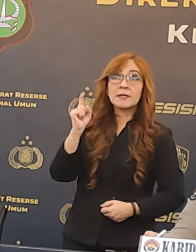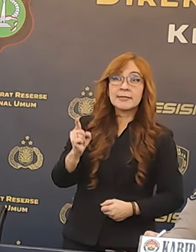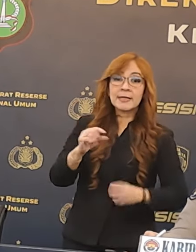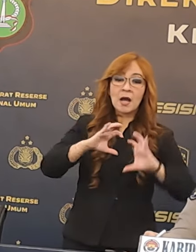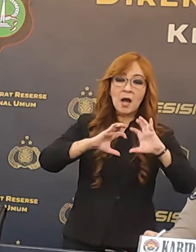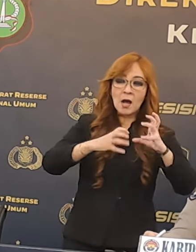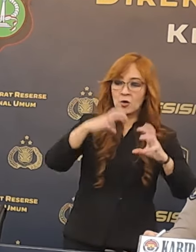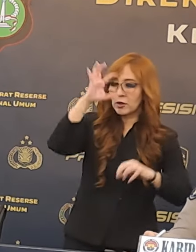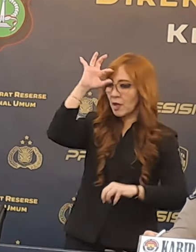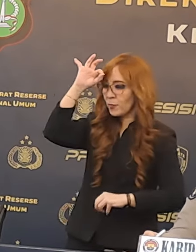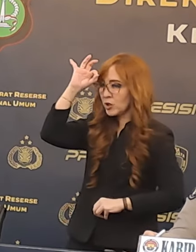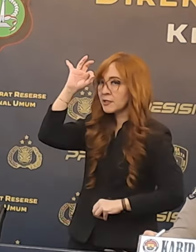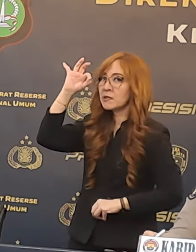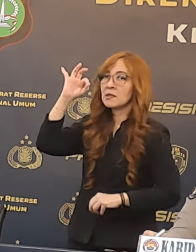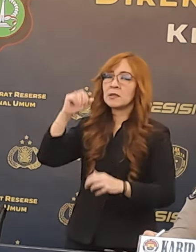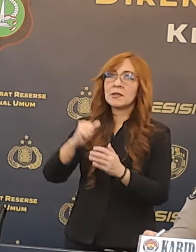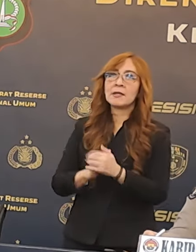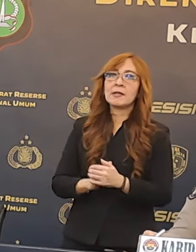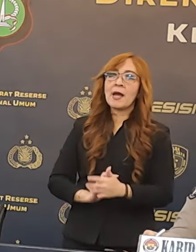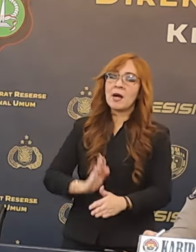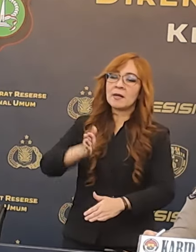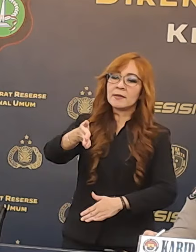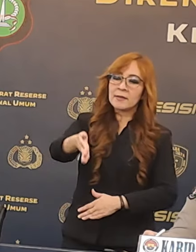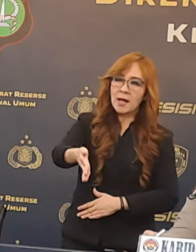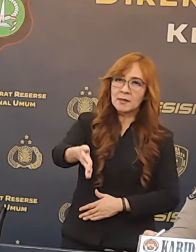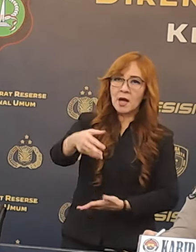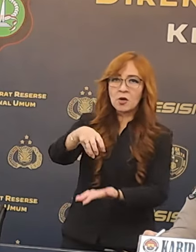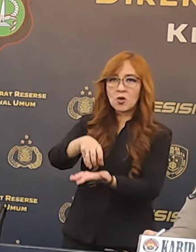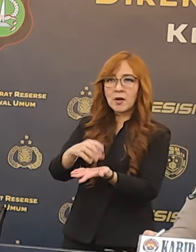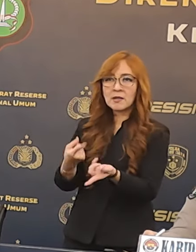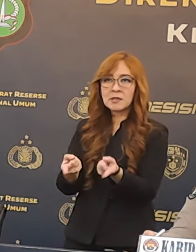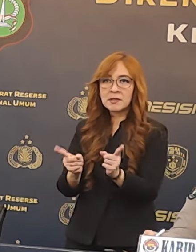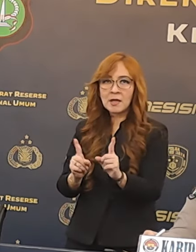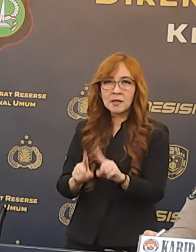anggota Polri yang mendatangi ke TKP